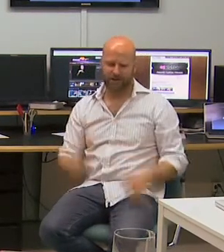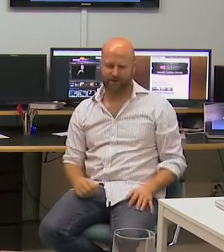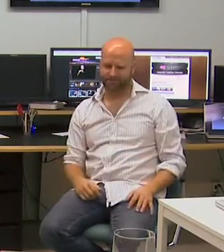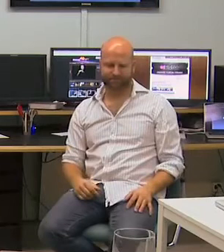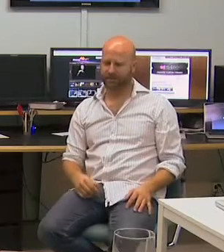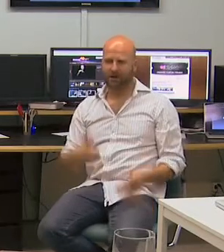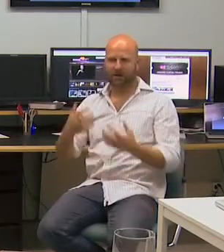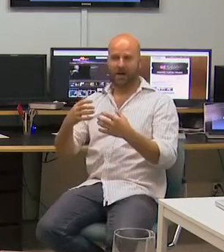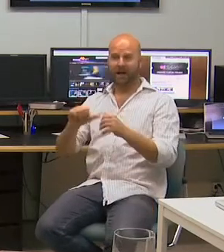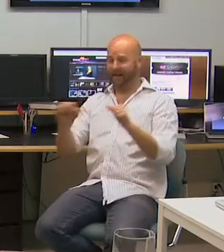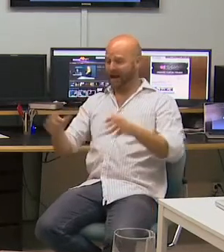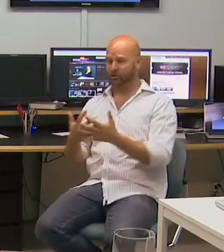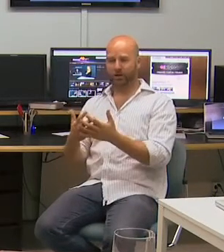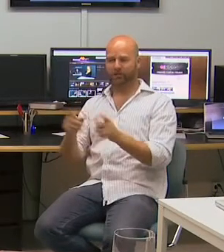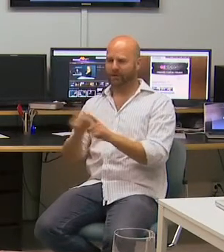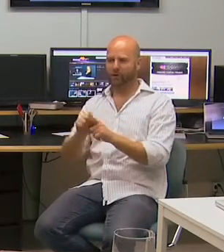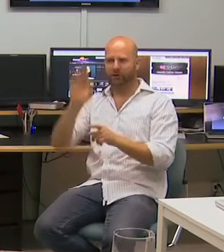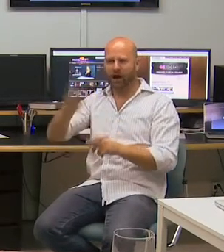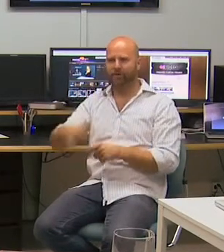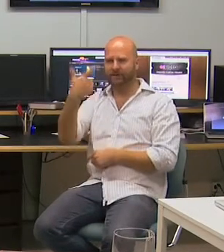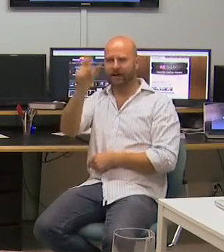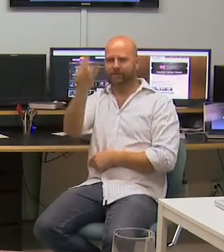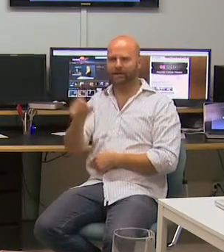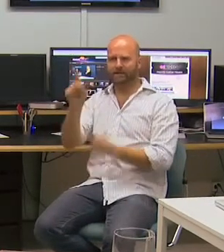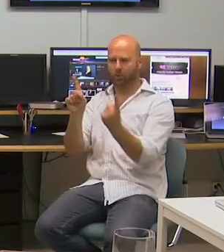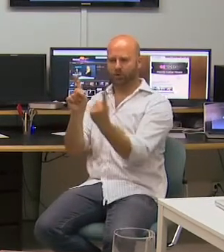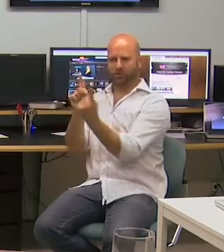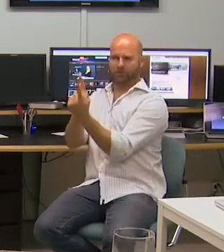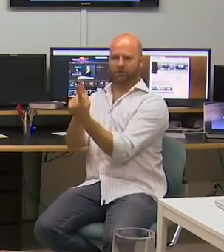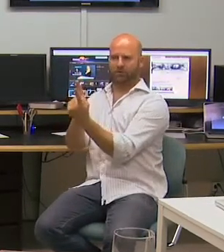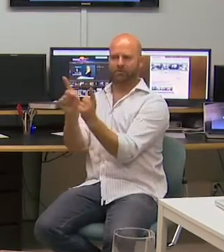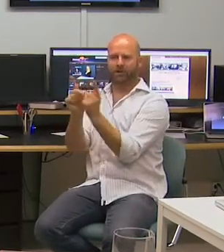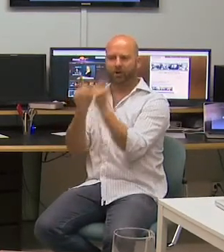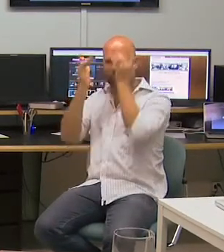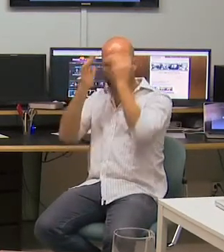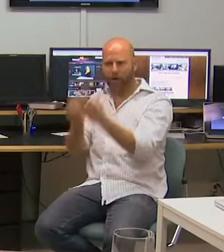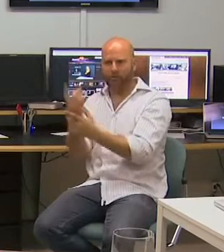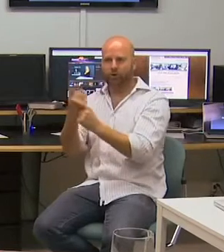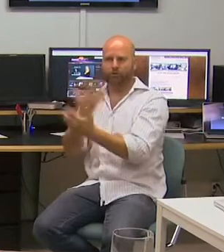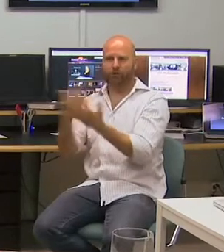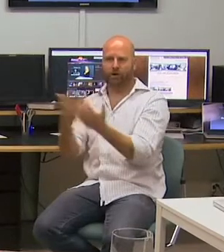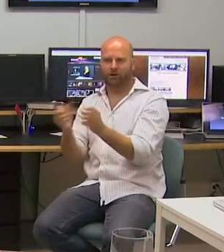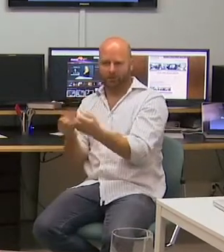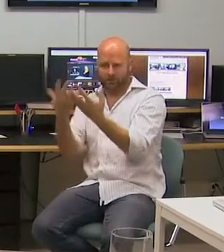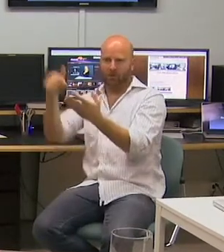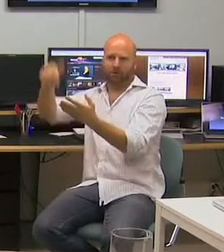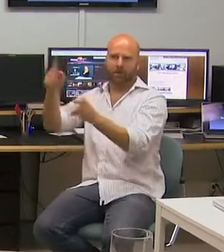Wie entstehen diese neuen Gebärden, genau. Also eigentlich wie? Ab 2 Personen, die sich treffen und dann gibt es schon